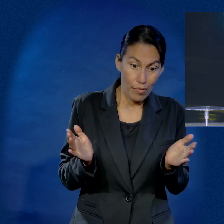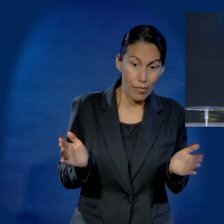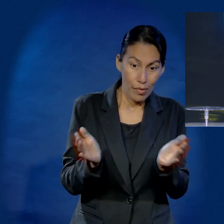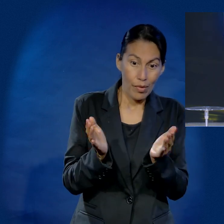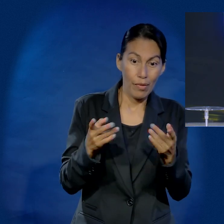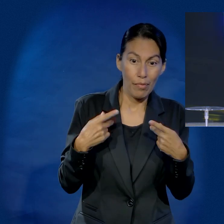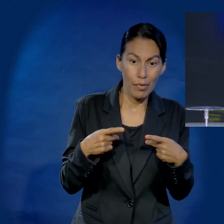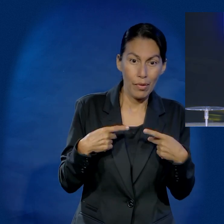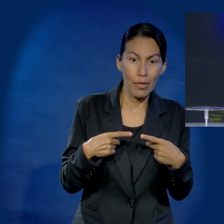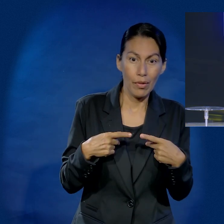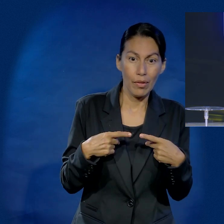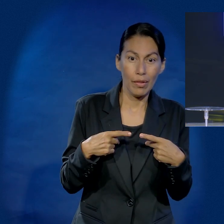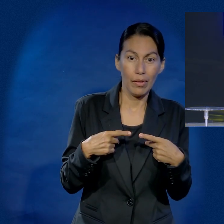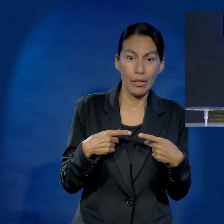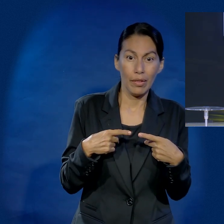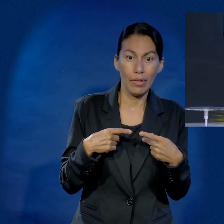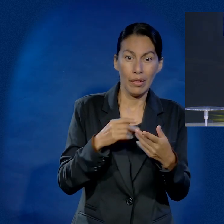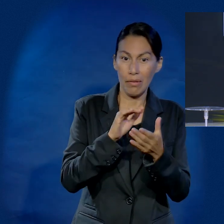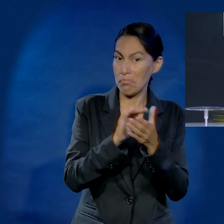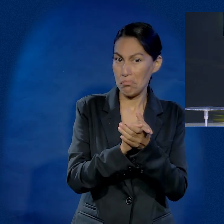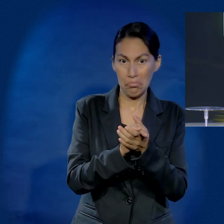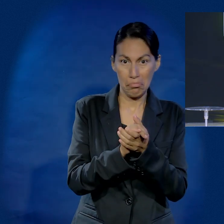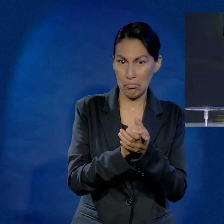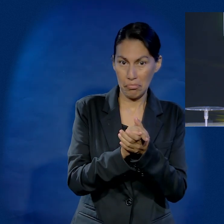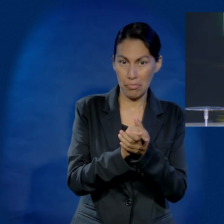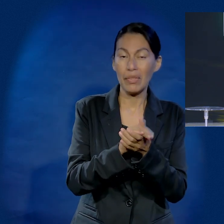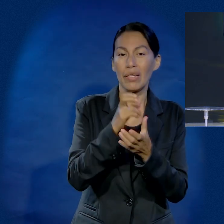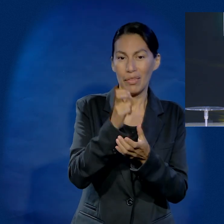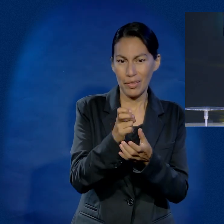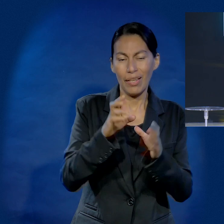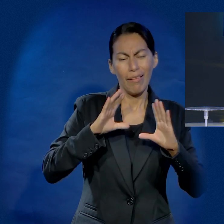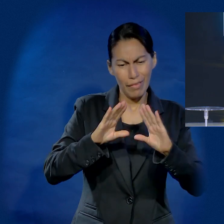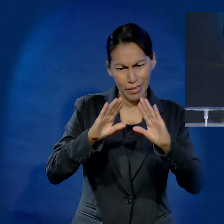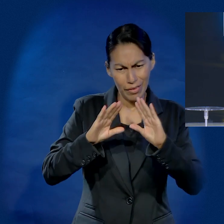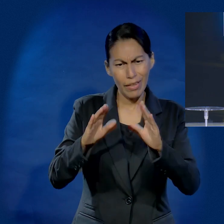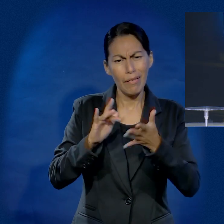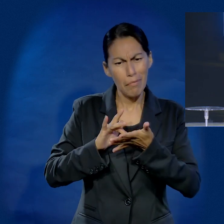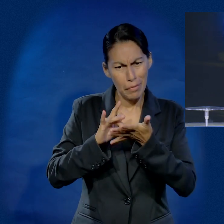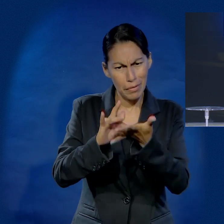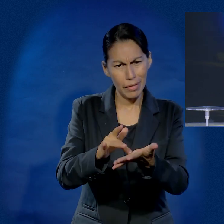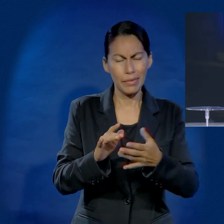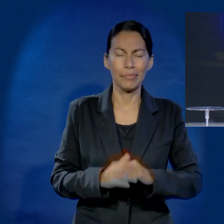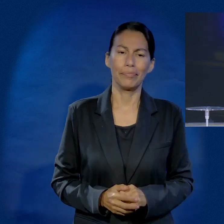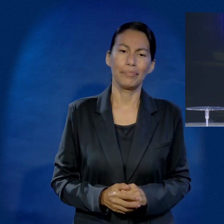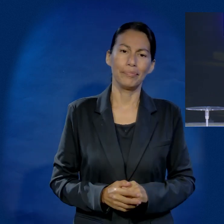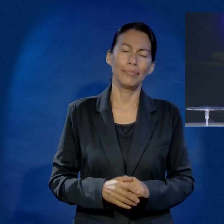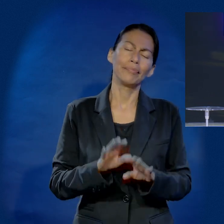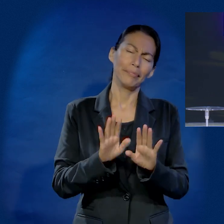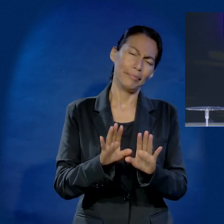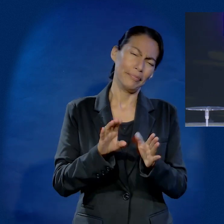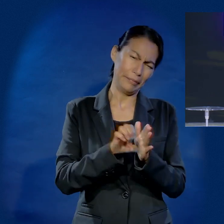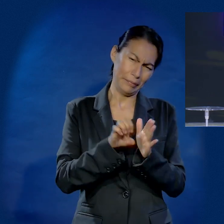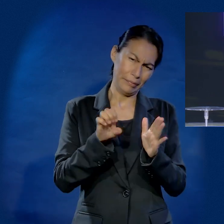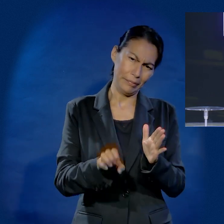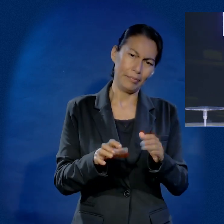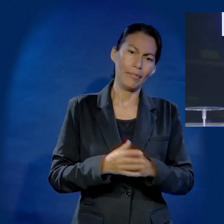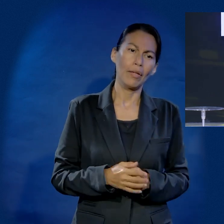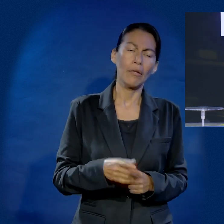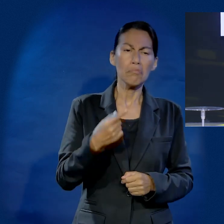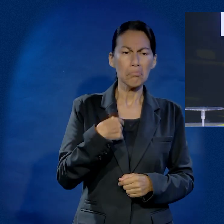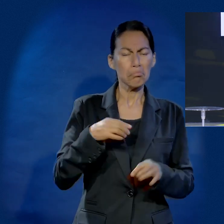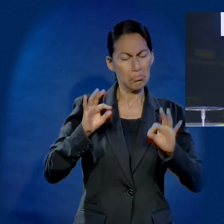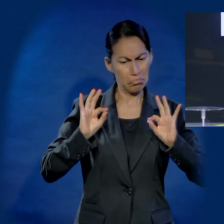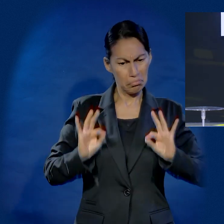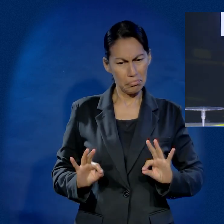los que no se han casado y quieren casarse bien. ¿Les parece? Vamos a apoyarlos. Especialmente vamos a suponer que tú ya estás bien